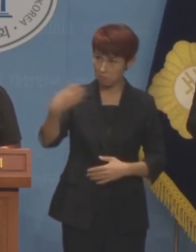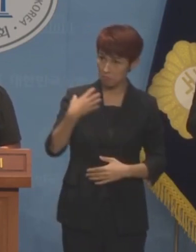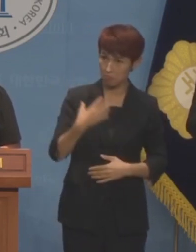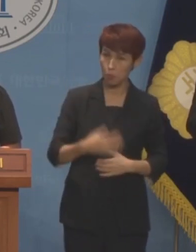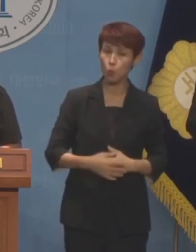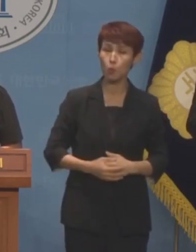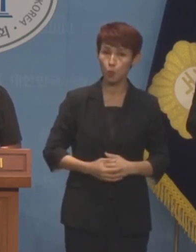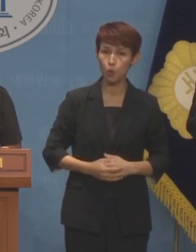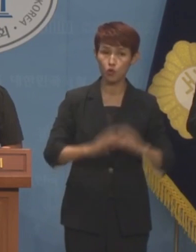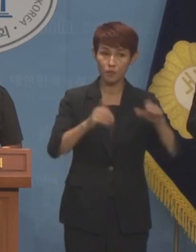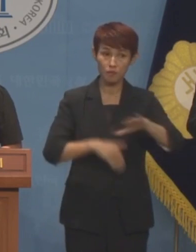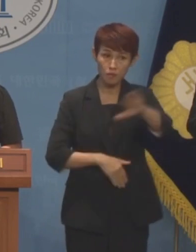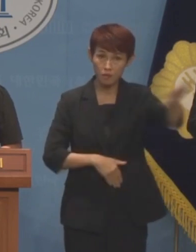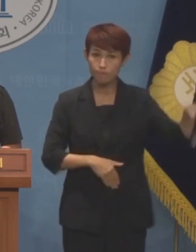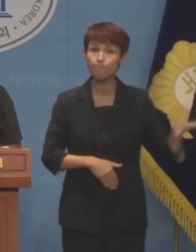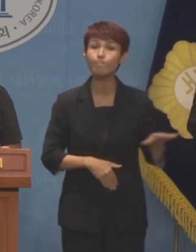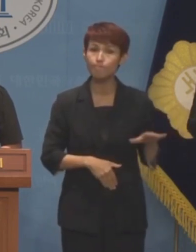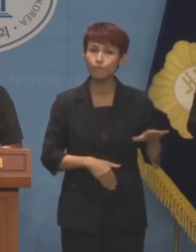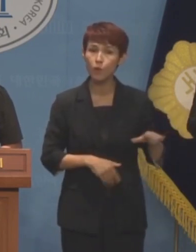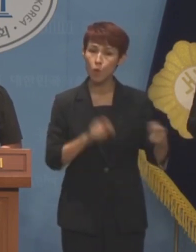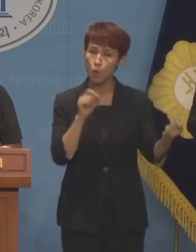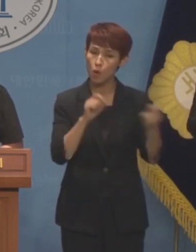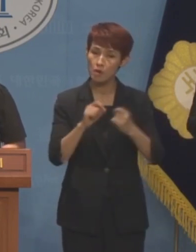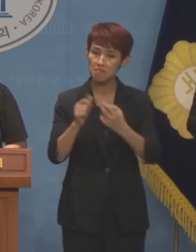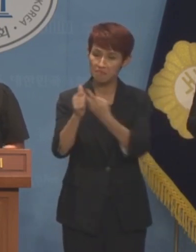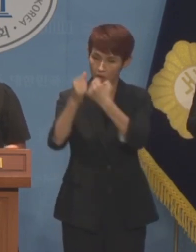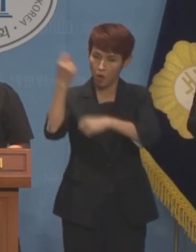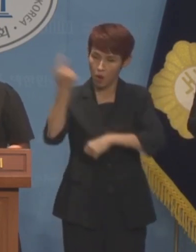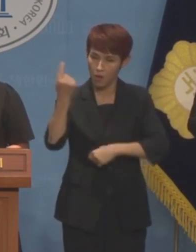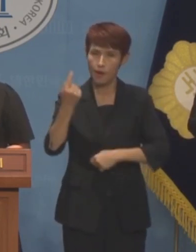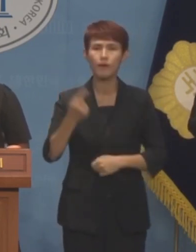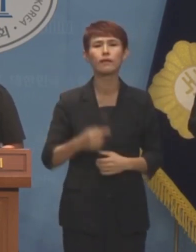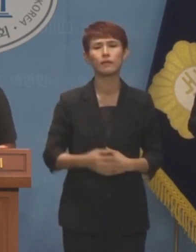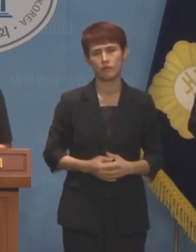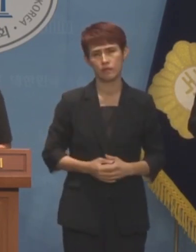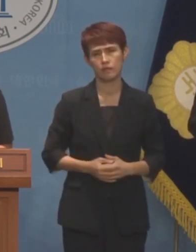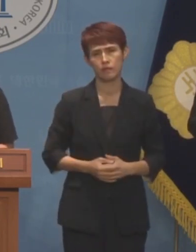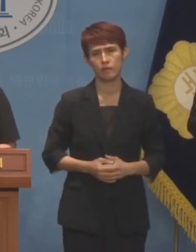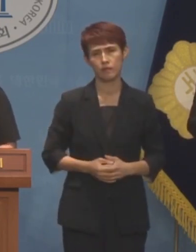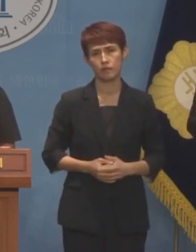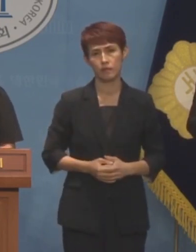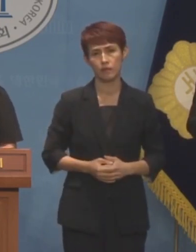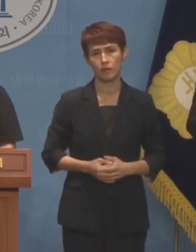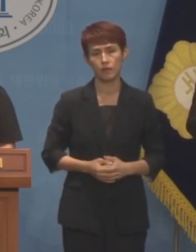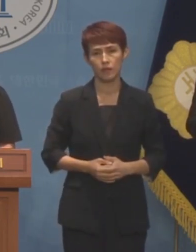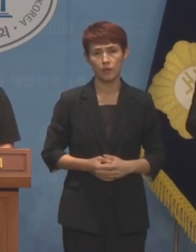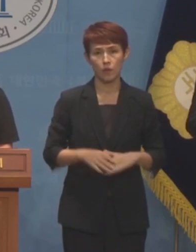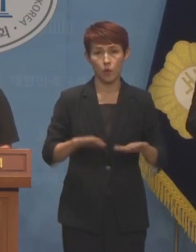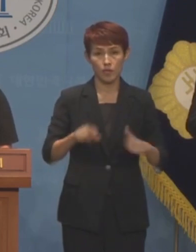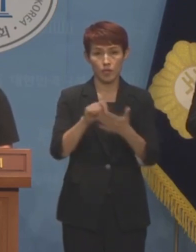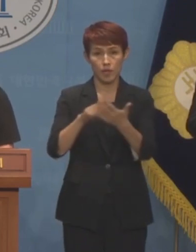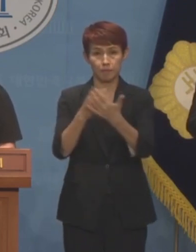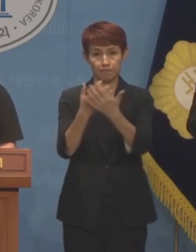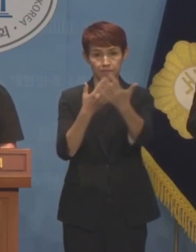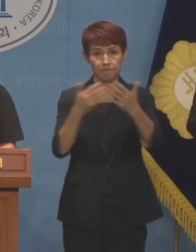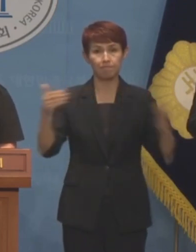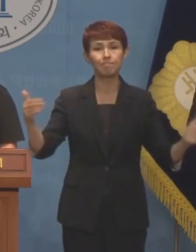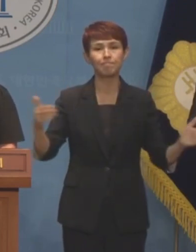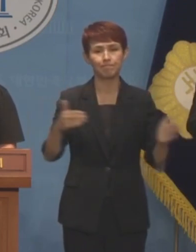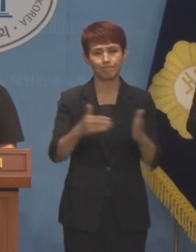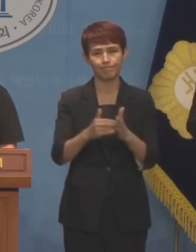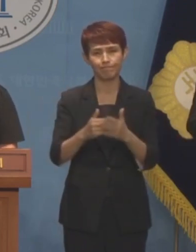말씀하셨는데요. 국민께서 아마 머지않아 시킬 날이 올 거다라고 생각합니다. 네, 오늘 기자회견을 모두 마쳤습니다.